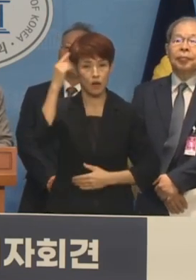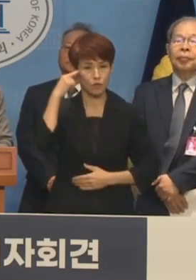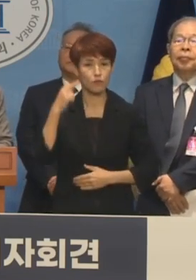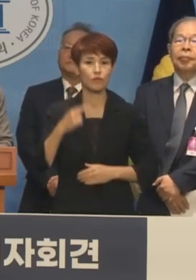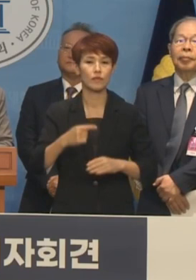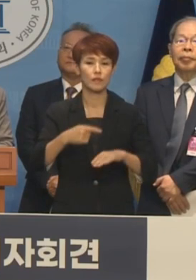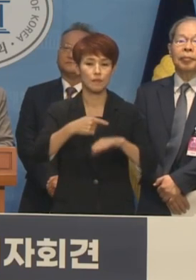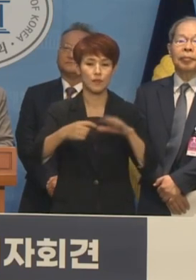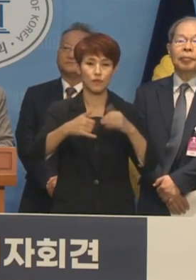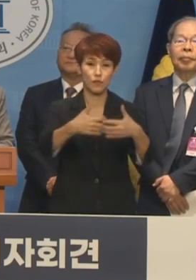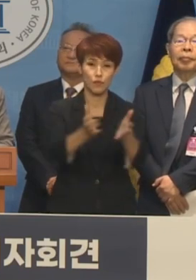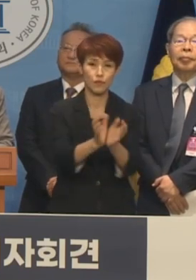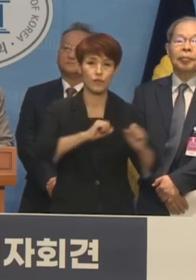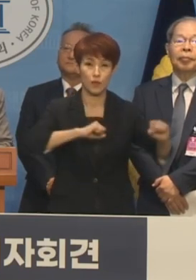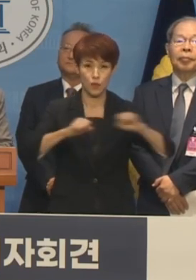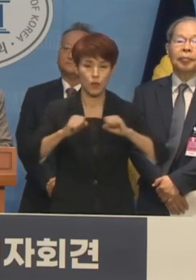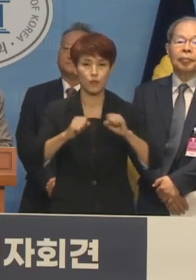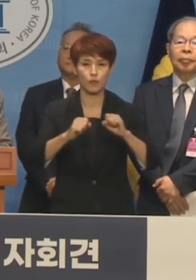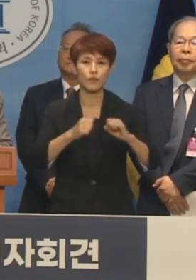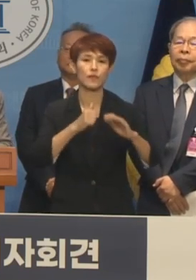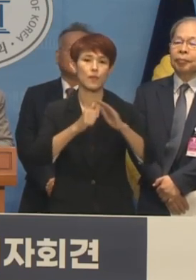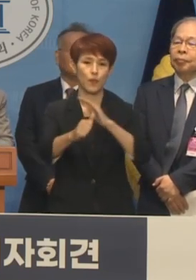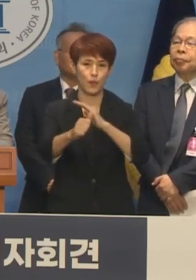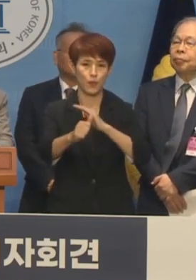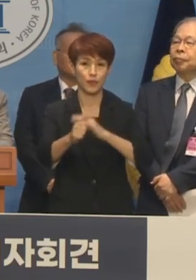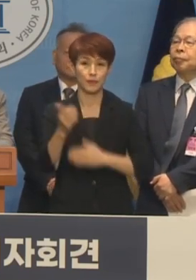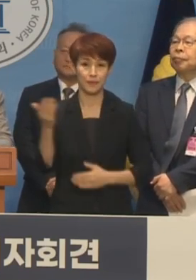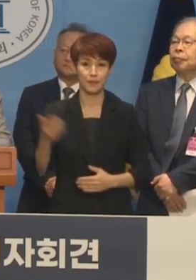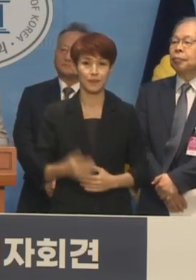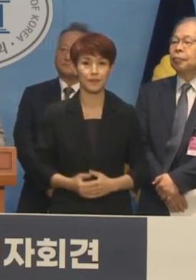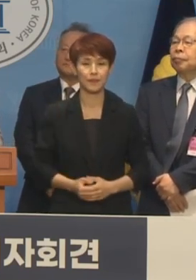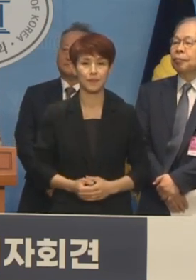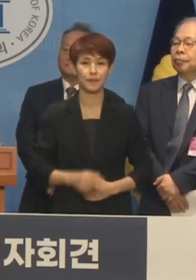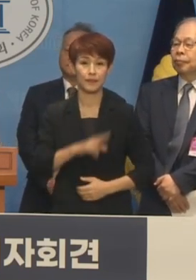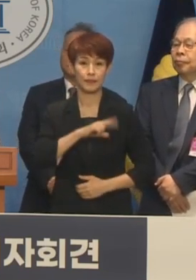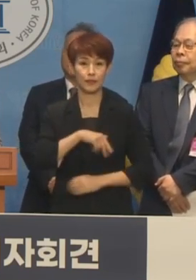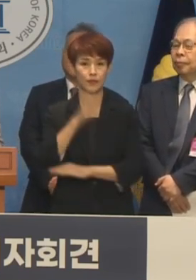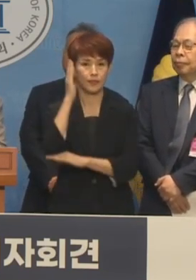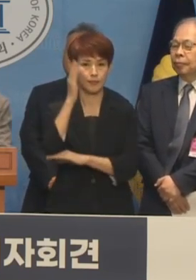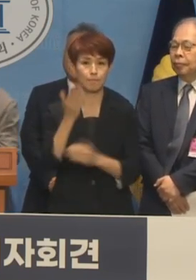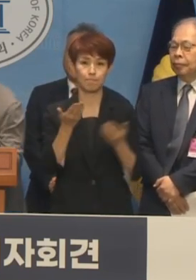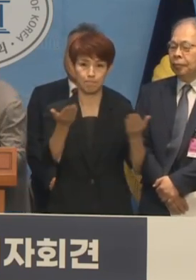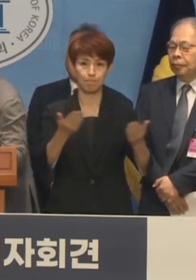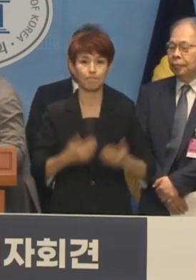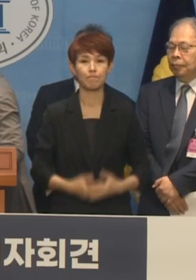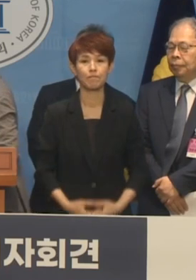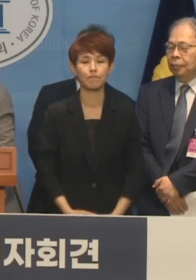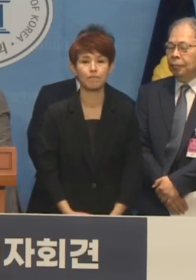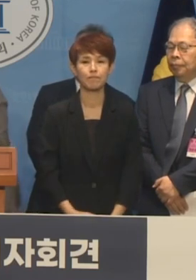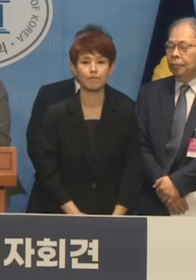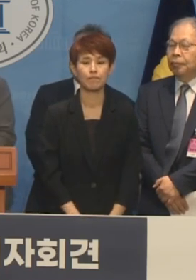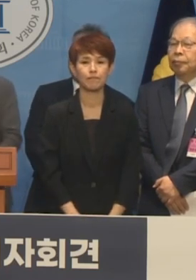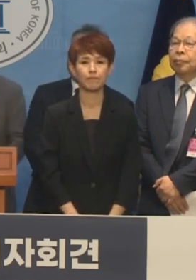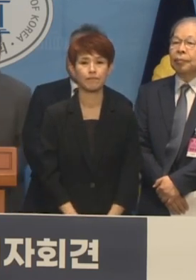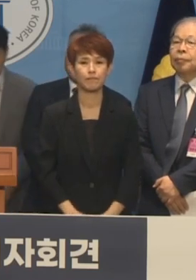한국민중행동 박성훈 공동대표님이 함께하고 계십니다. 김영배 의원님의 모두 발언을 듣겠습니다.